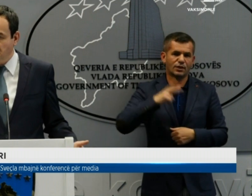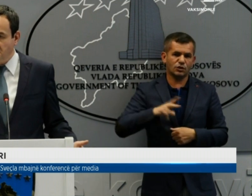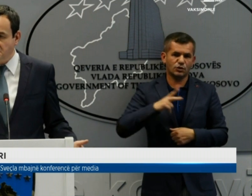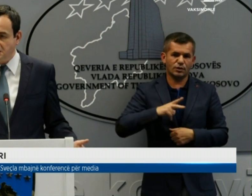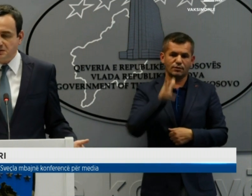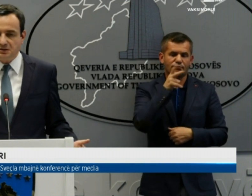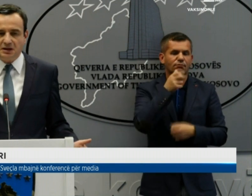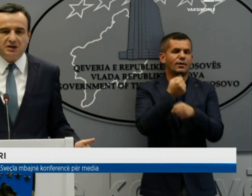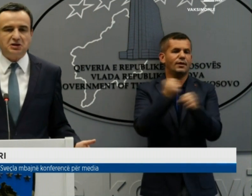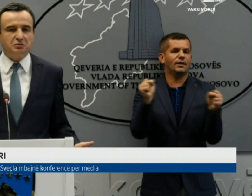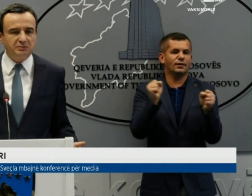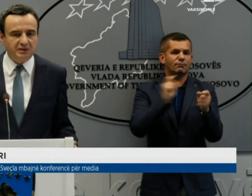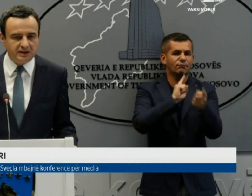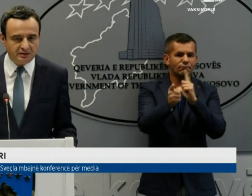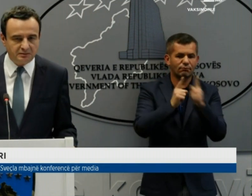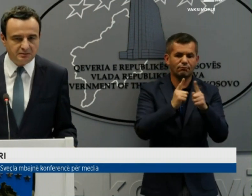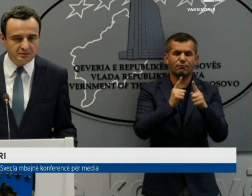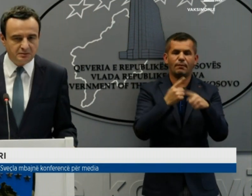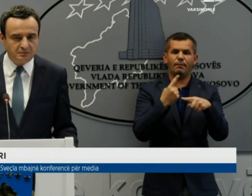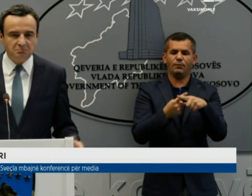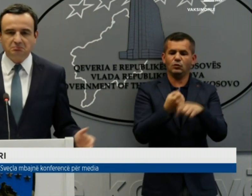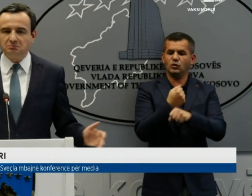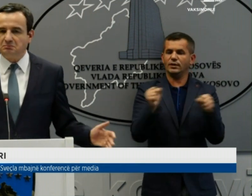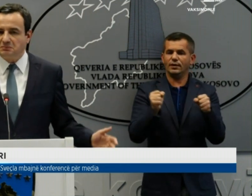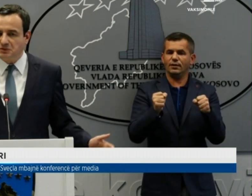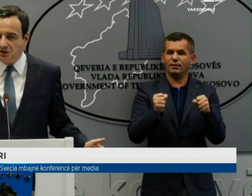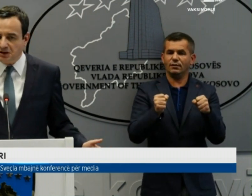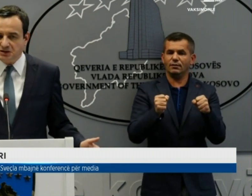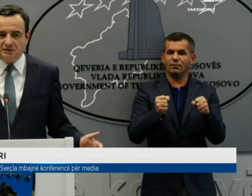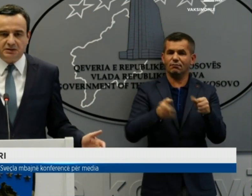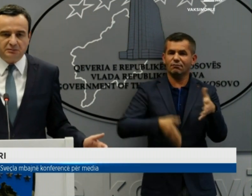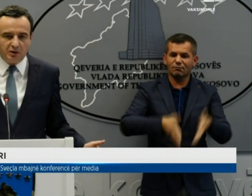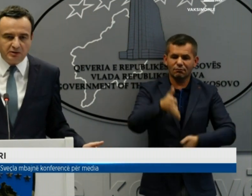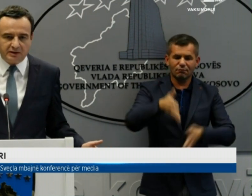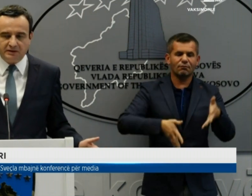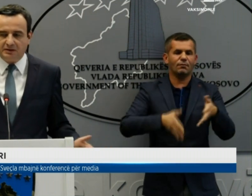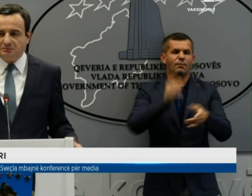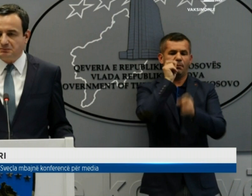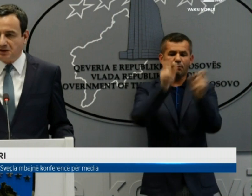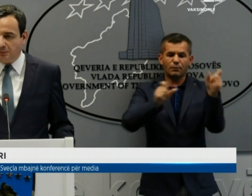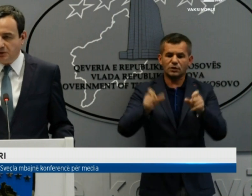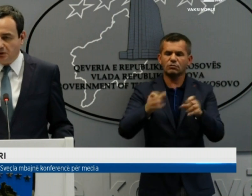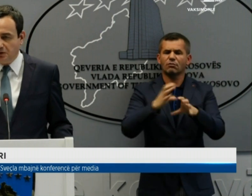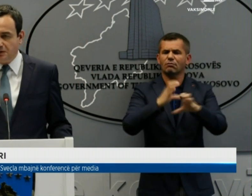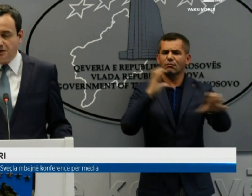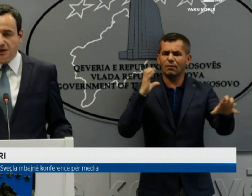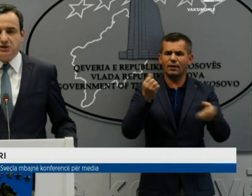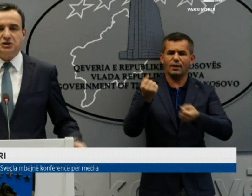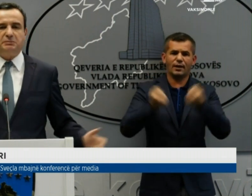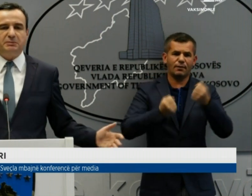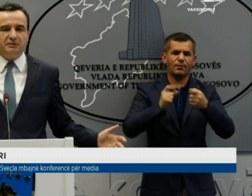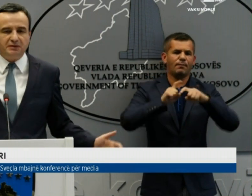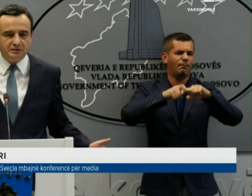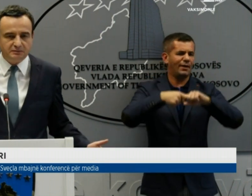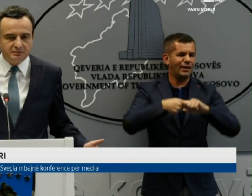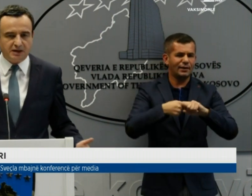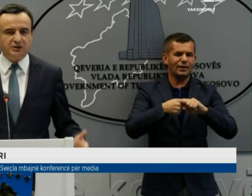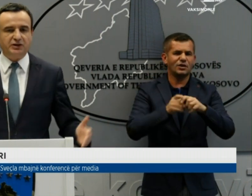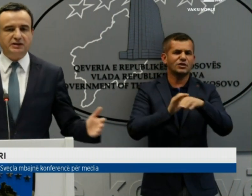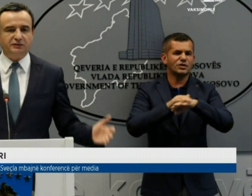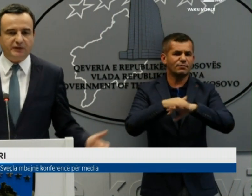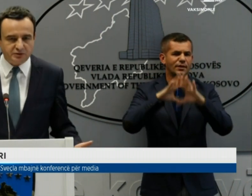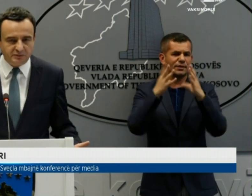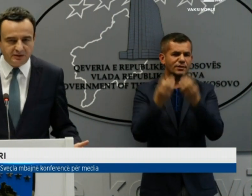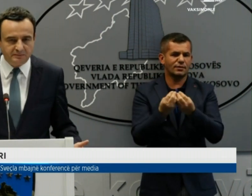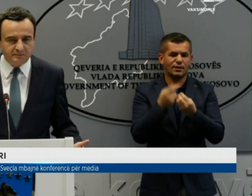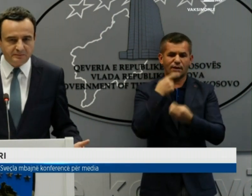lirik lëvizjes e qarkullim të lirë të njerëzve, të mallrave, të kapitalit e të shërbimeve, katër